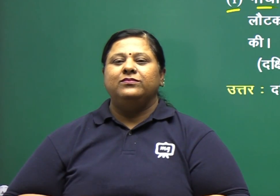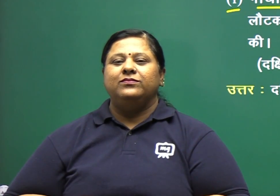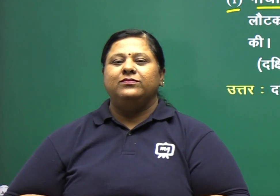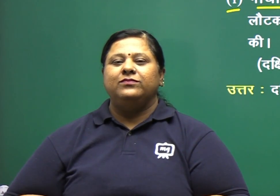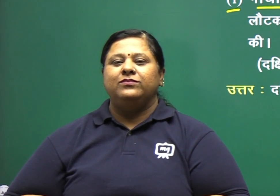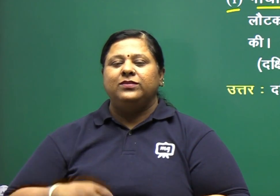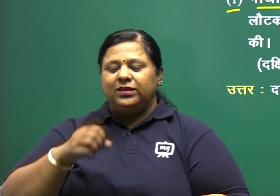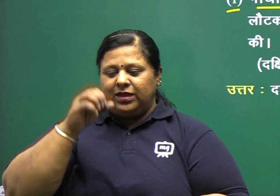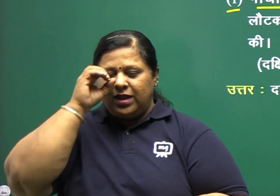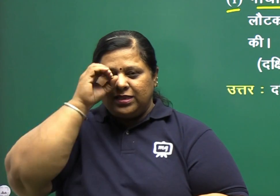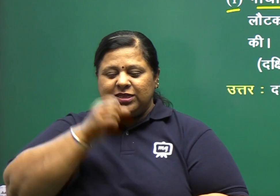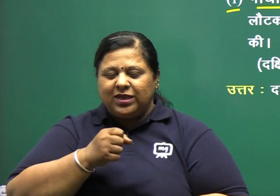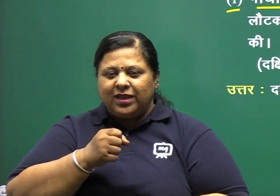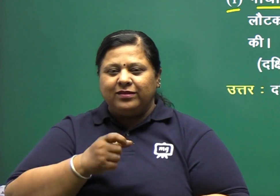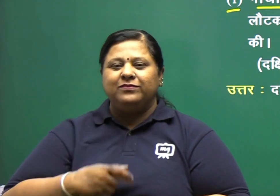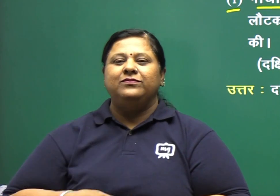गांधी जी ने